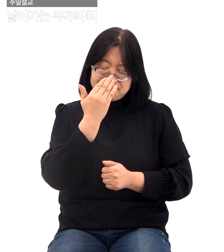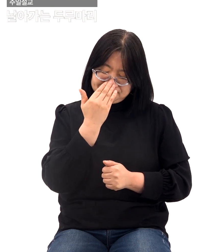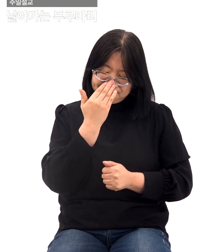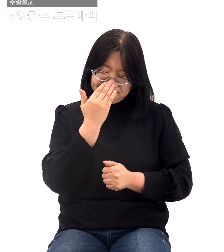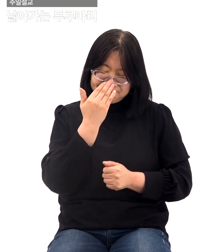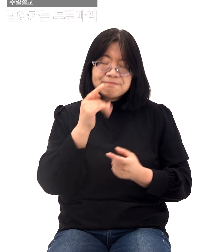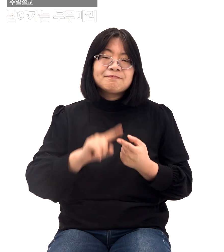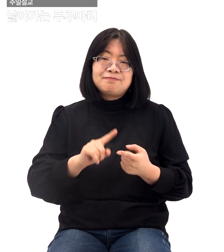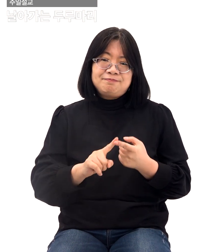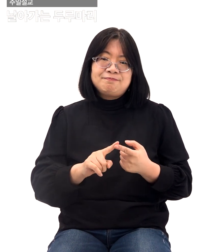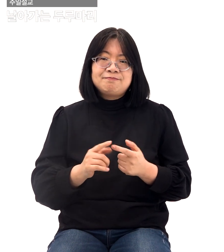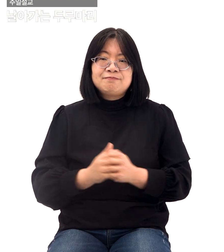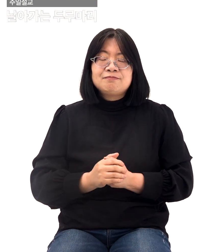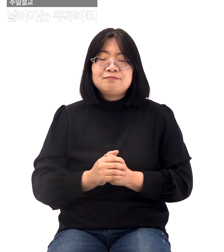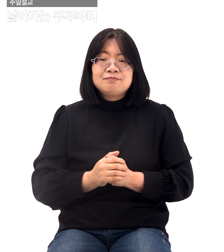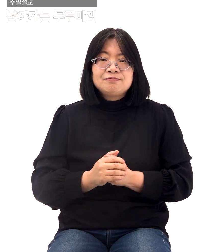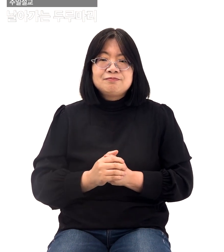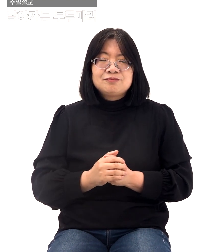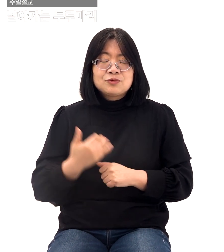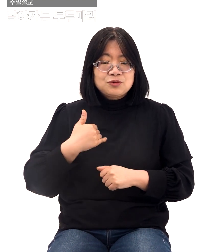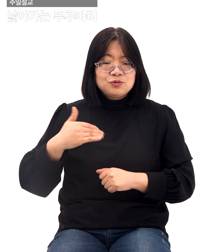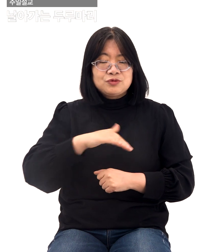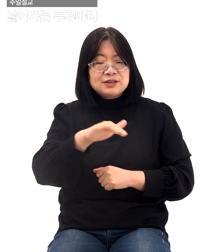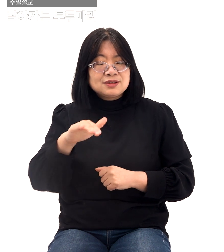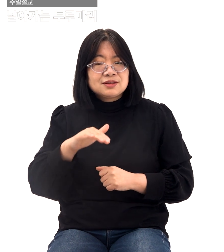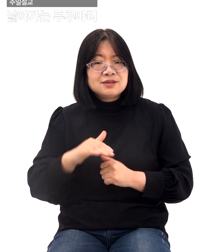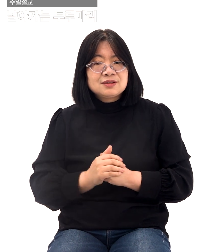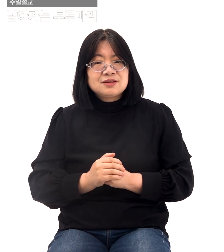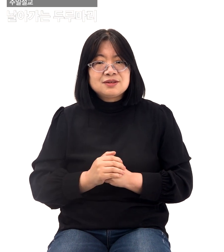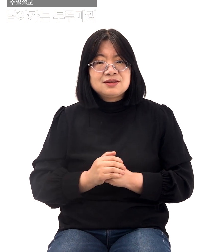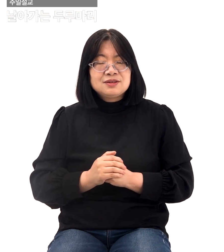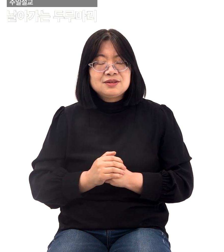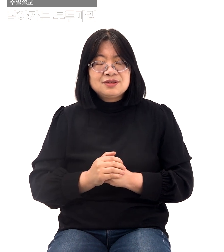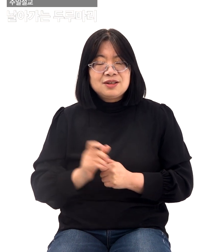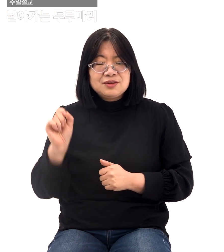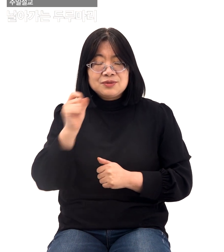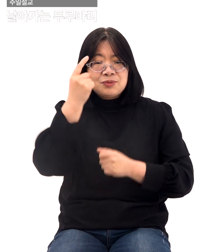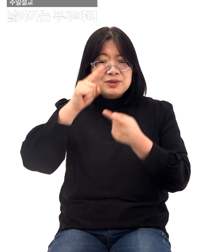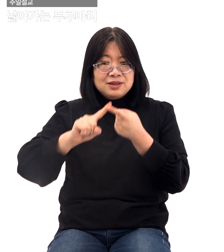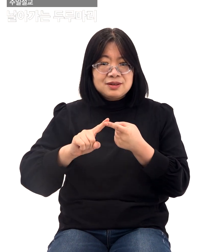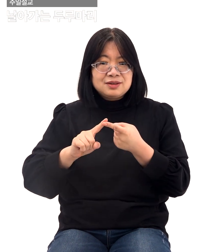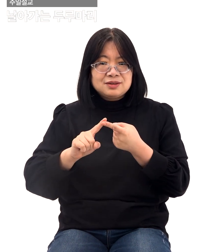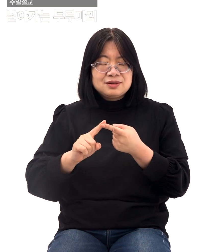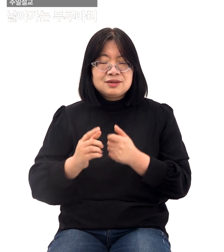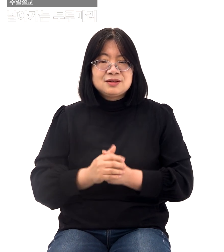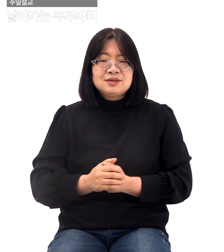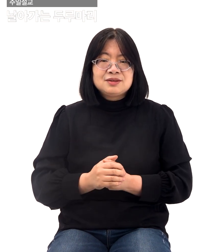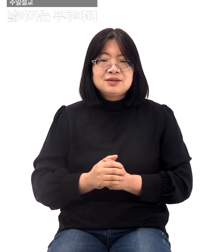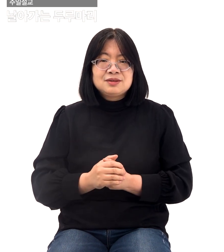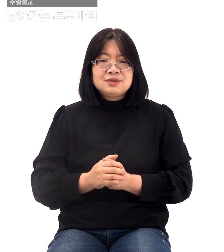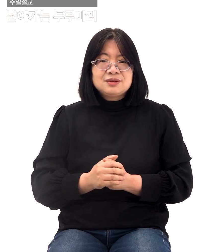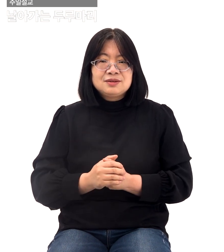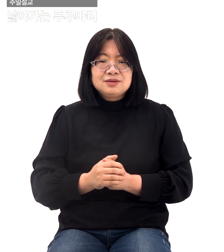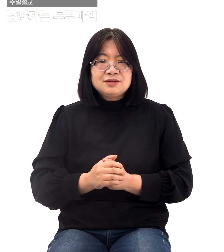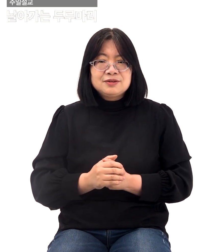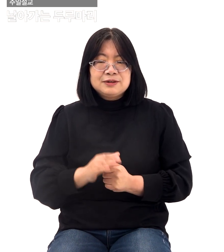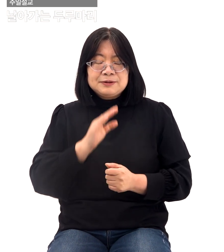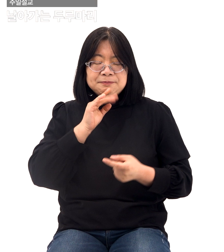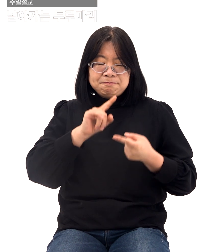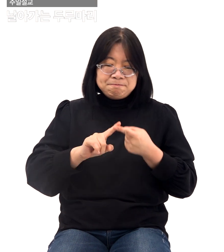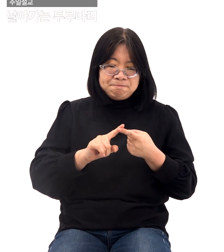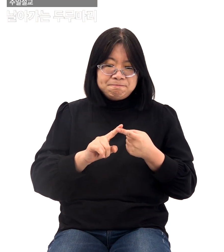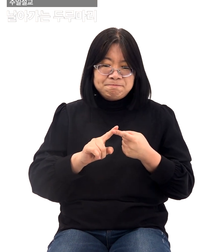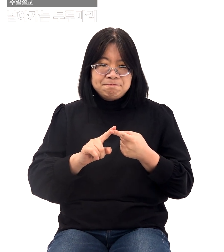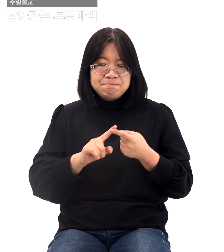선한가. 여러분, 우리는 이 동기에 대해서 굉장히 합리화시킬 때가 많습니다.